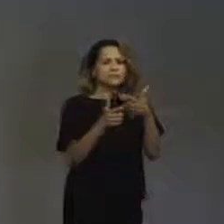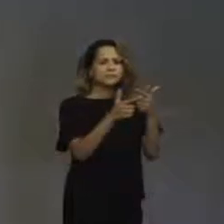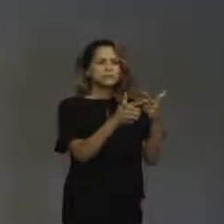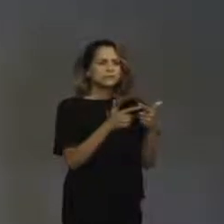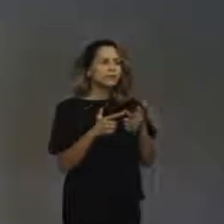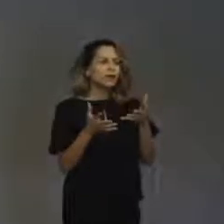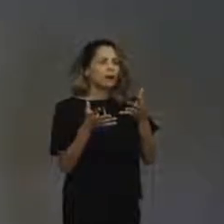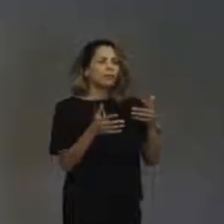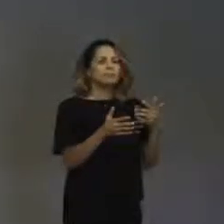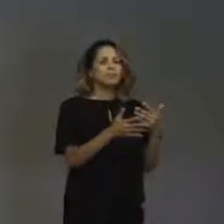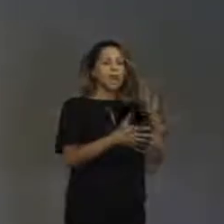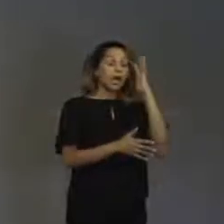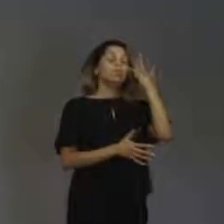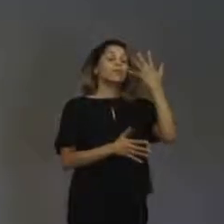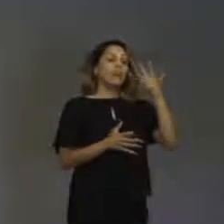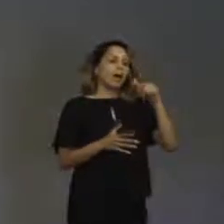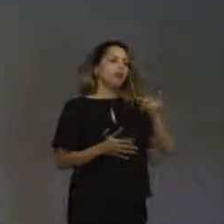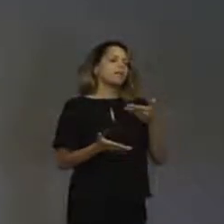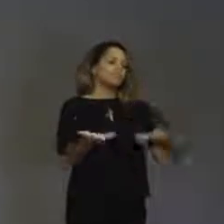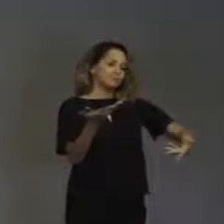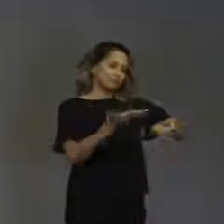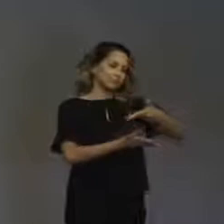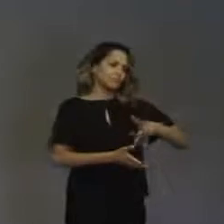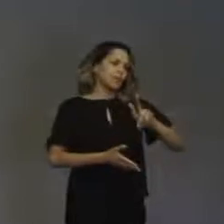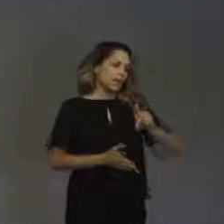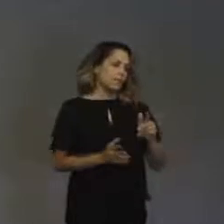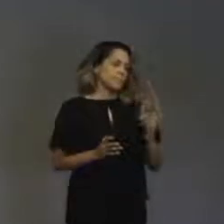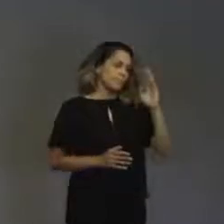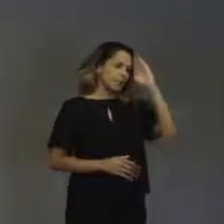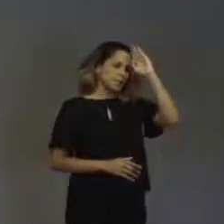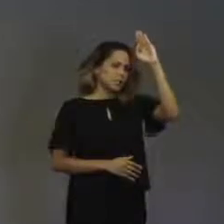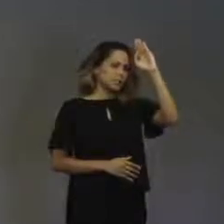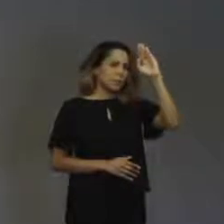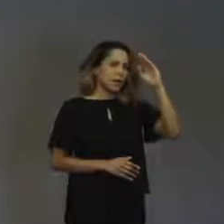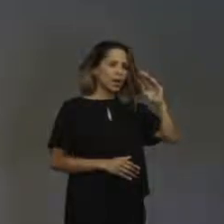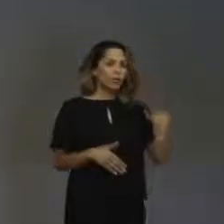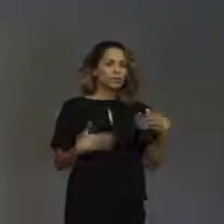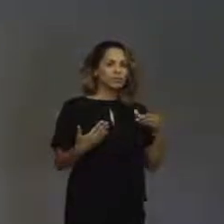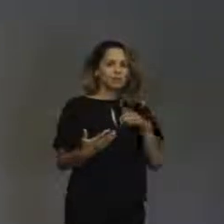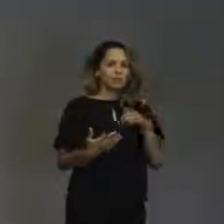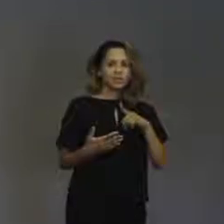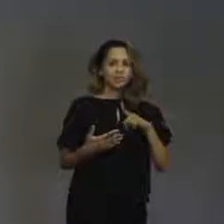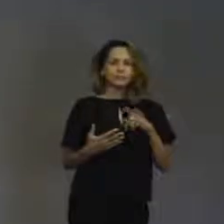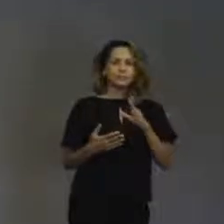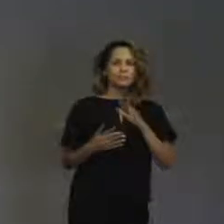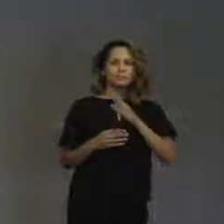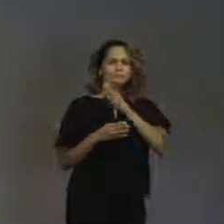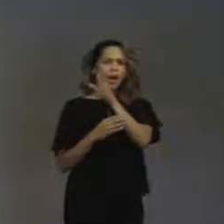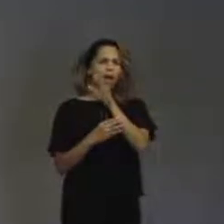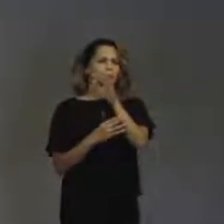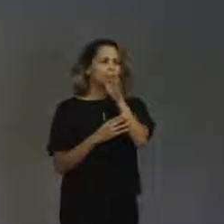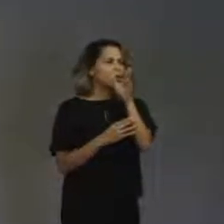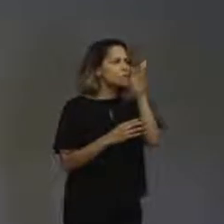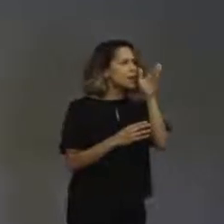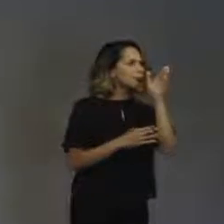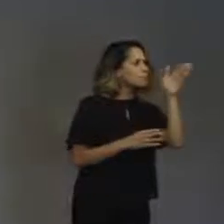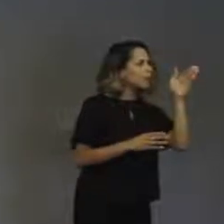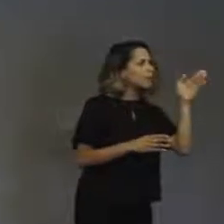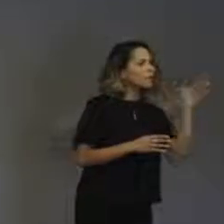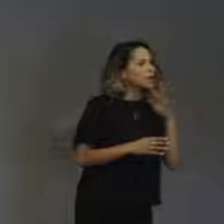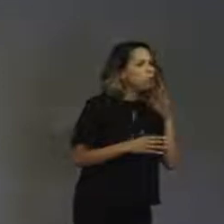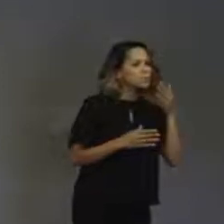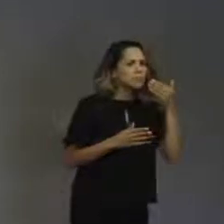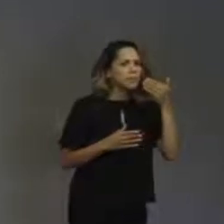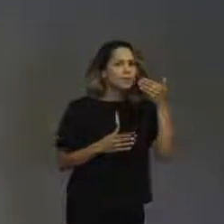E esses deslocamentos, essas provocações, né, essa vontade de conhecer a cidade, vai fazendo com que a gente diminua